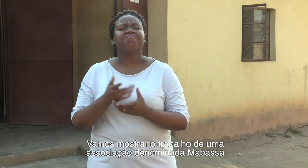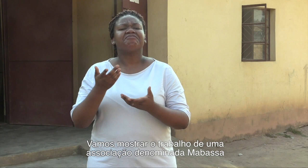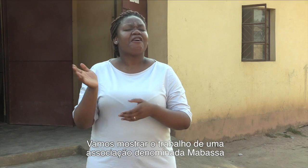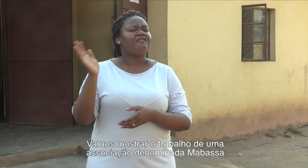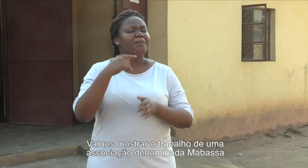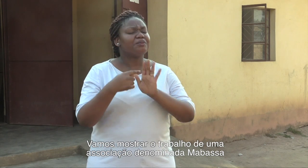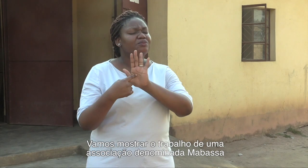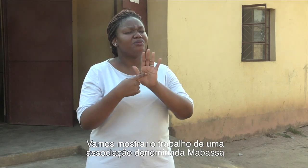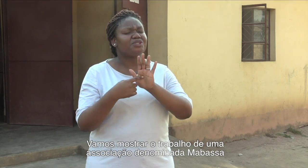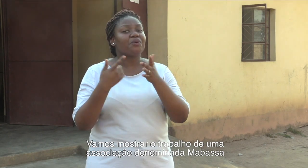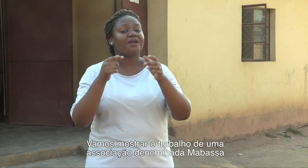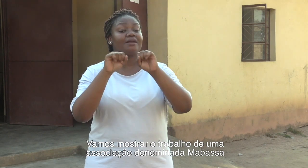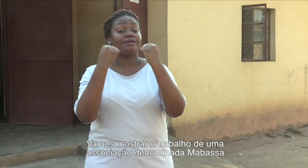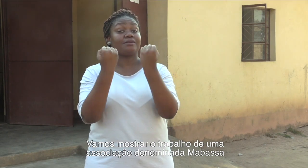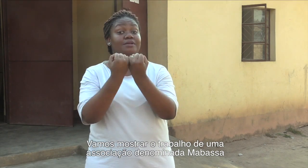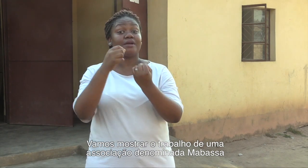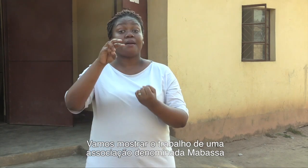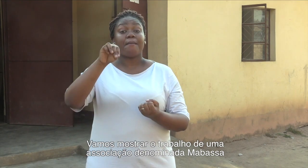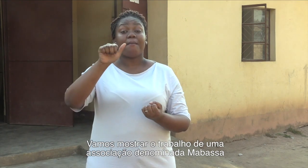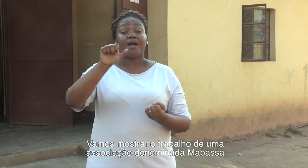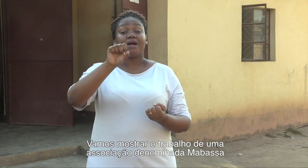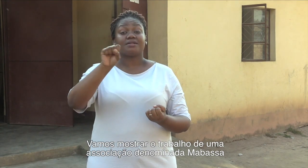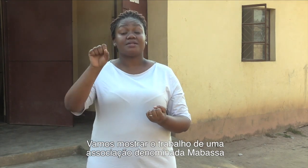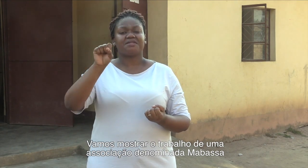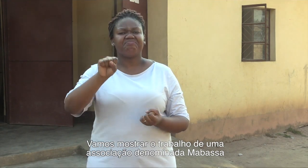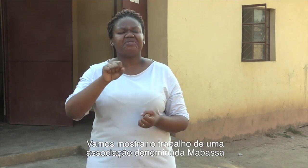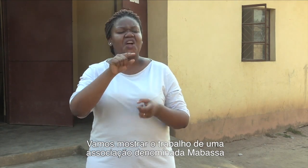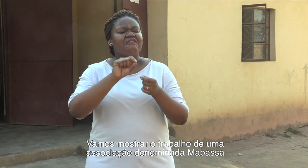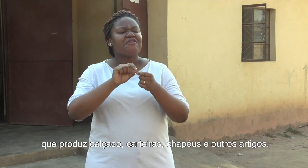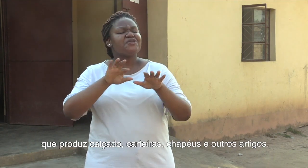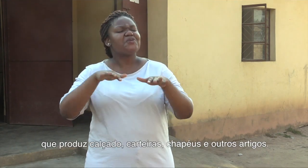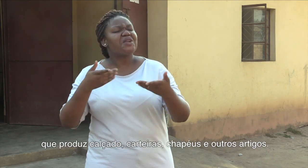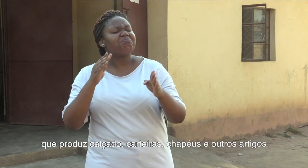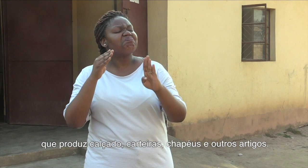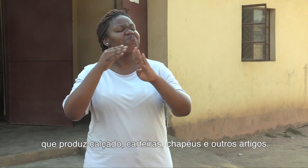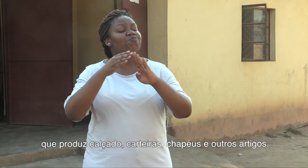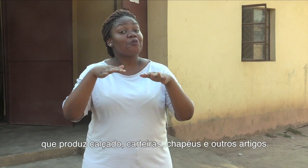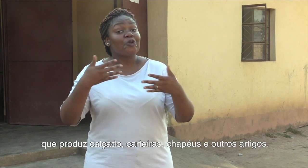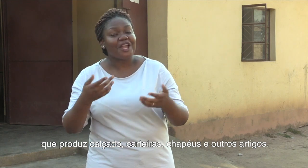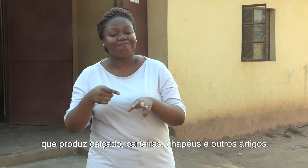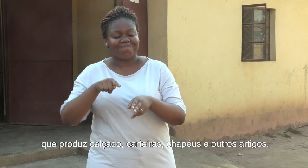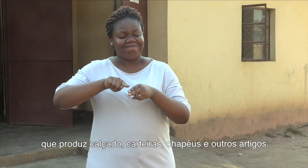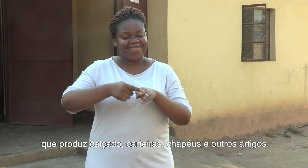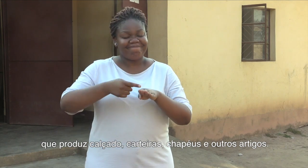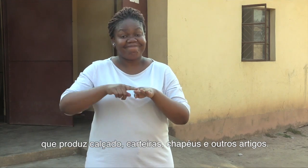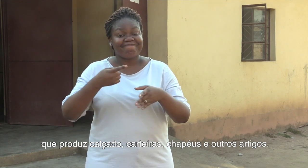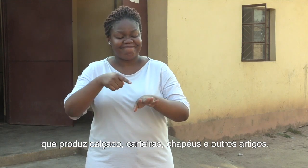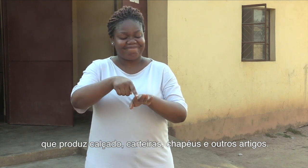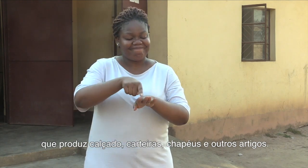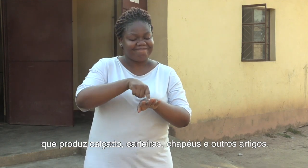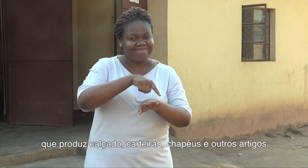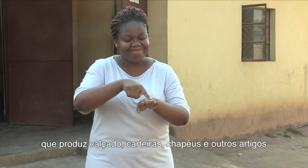Vamos mostrar o trabalho de uma associação denominada Mabasa, que produz calçado, carteiras,